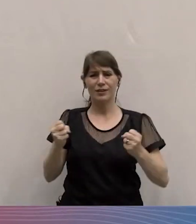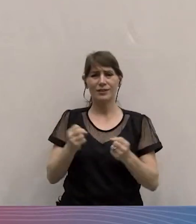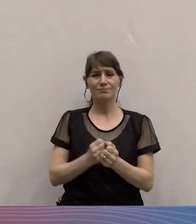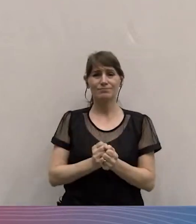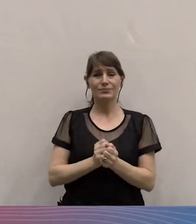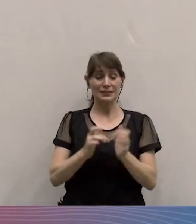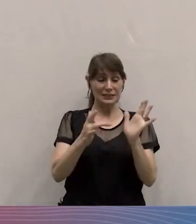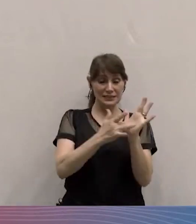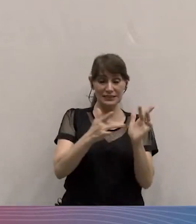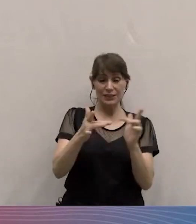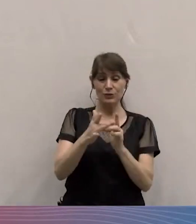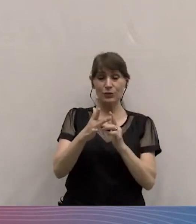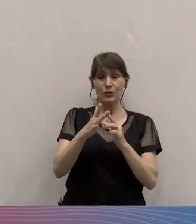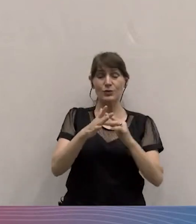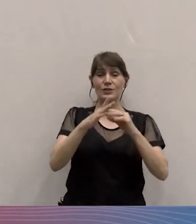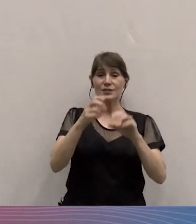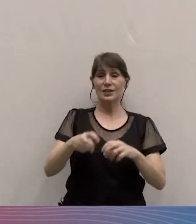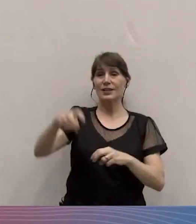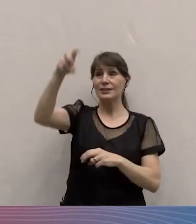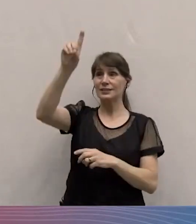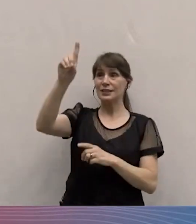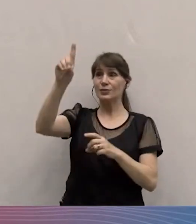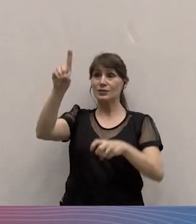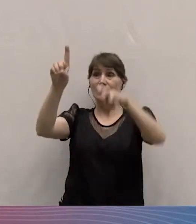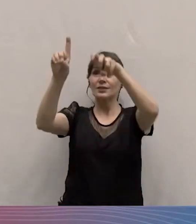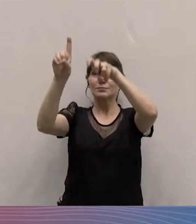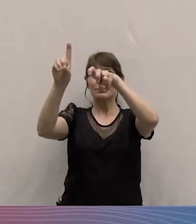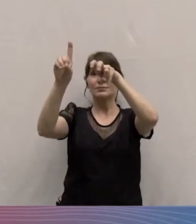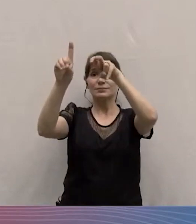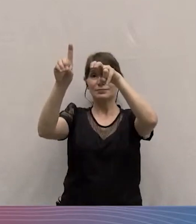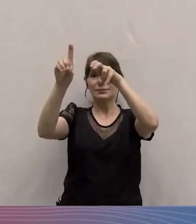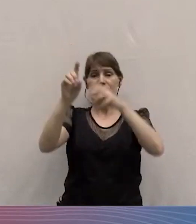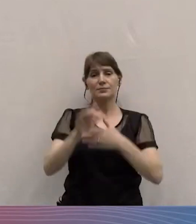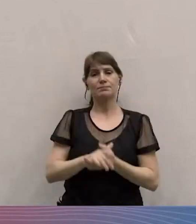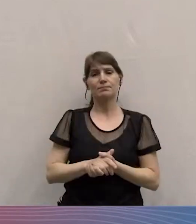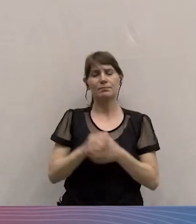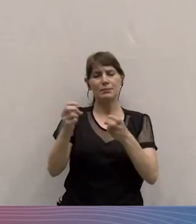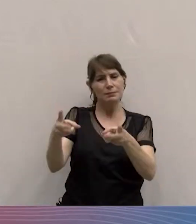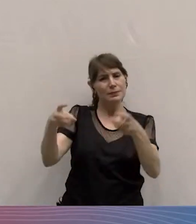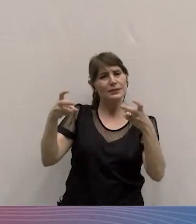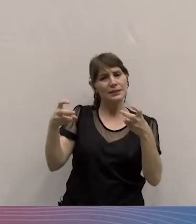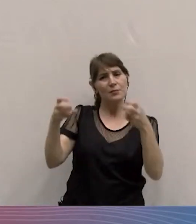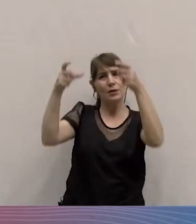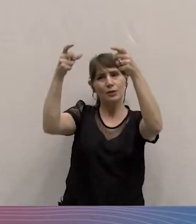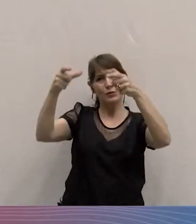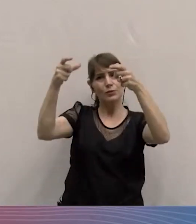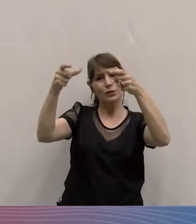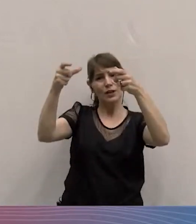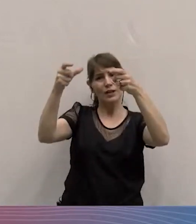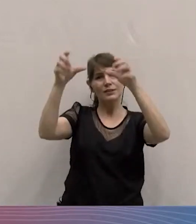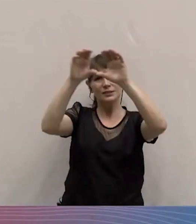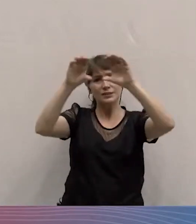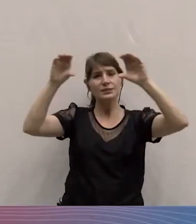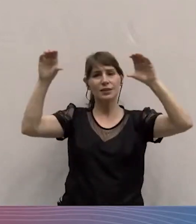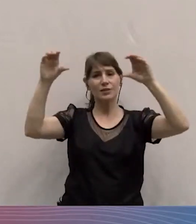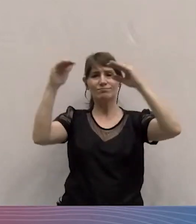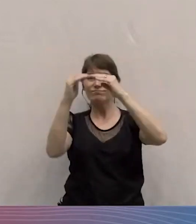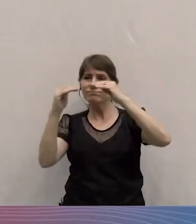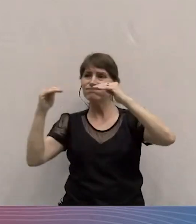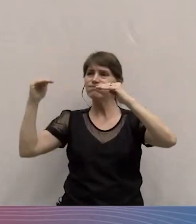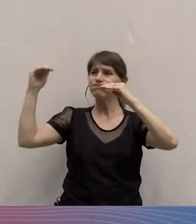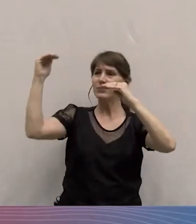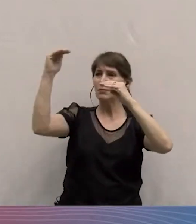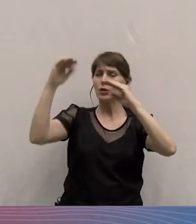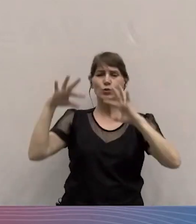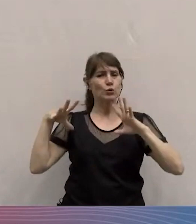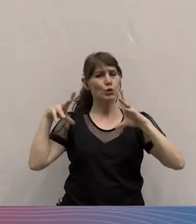sentar-se à direita de Deus. É tão grande que o fez ficar nos lugares celestiais acima de todo